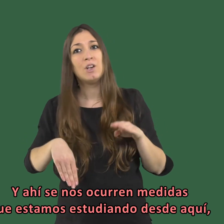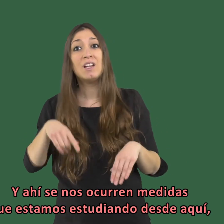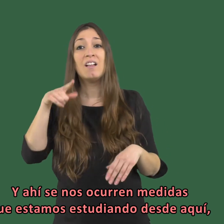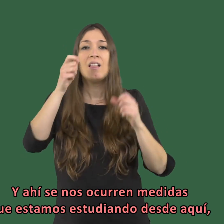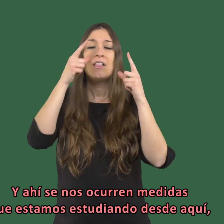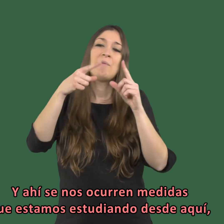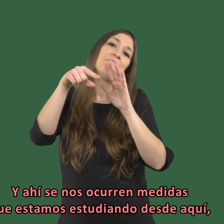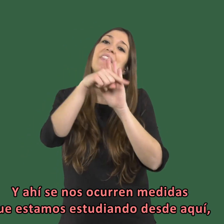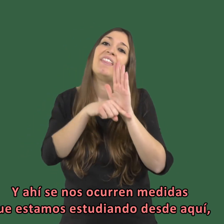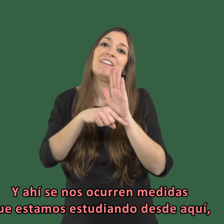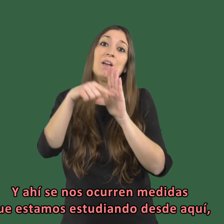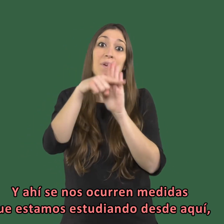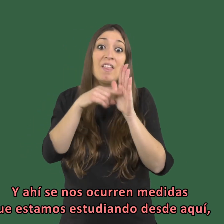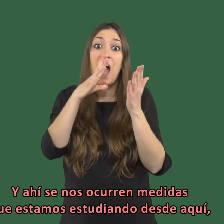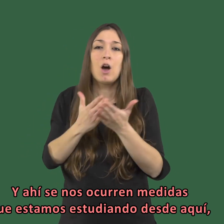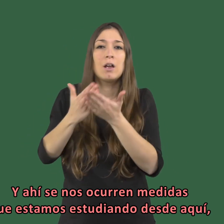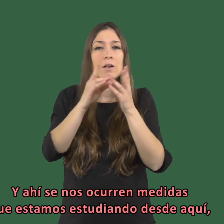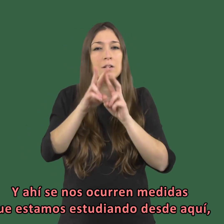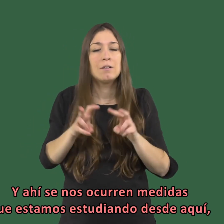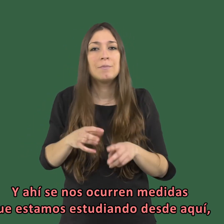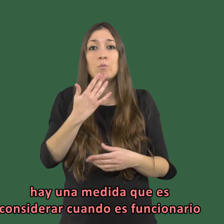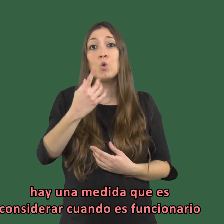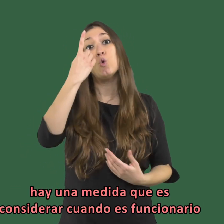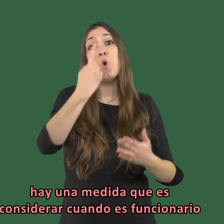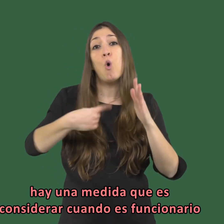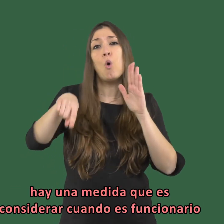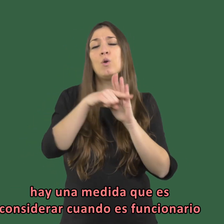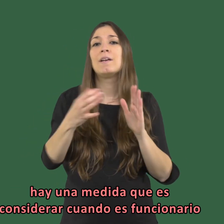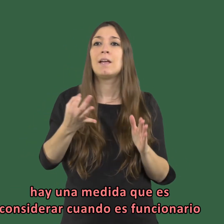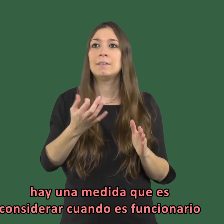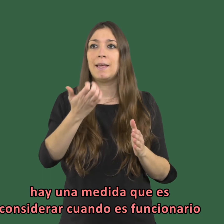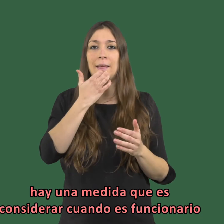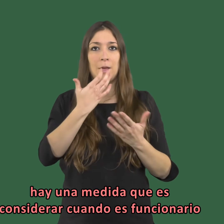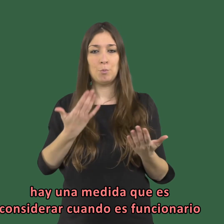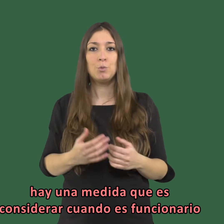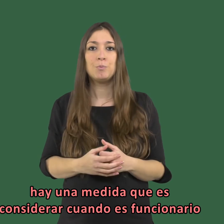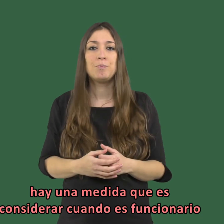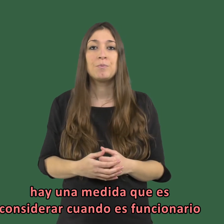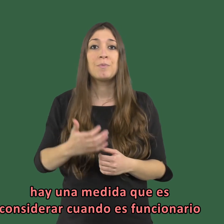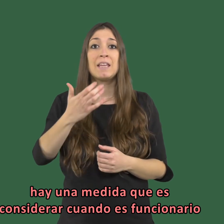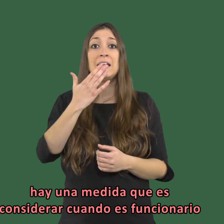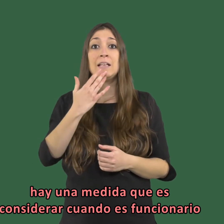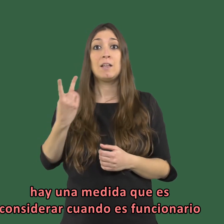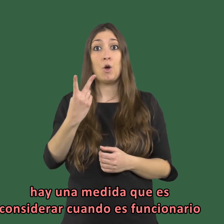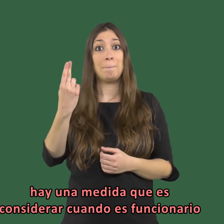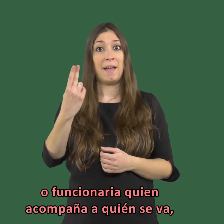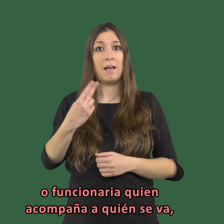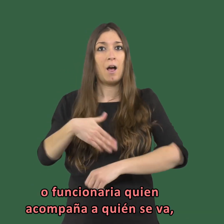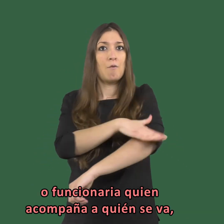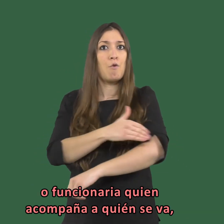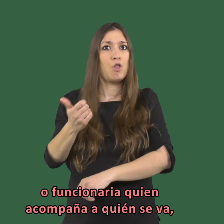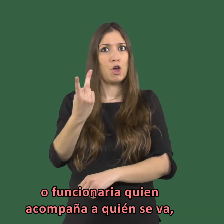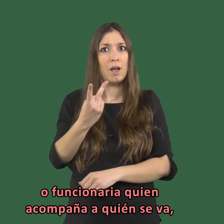ahí se nos ocurren medidas que estamos estudiando desde aquí, ¿no? Hay una medida que es considerar cuando es funcionario o funcionaria